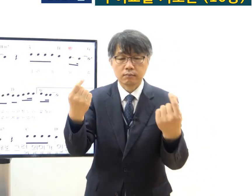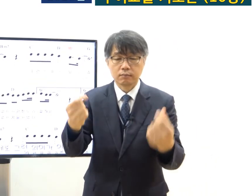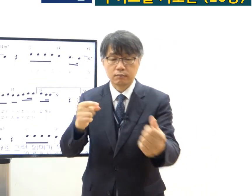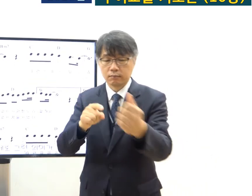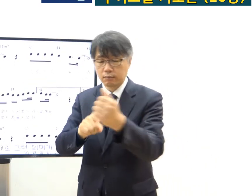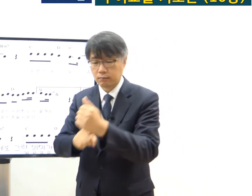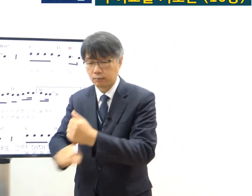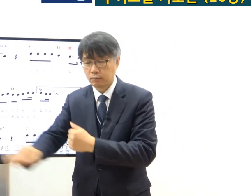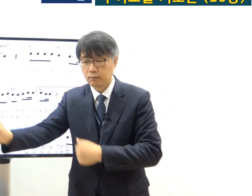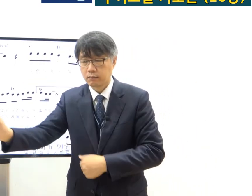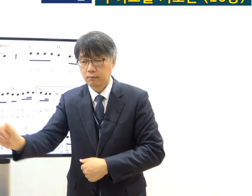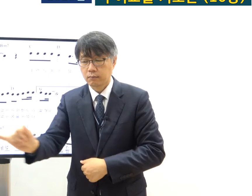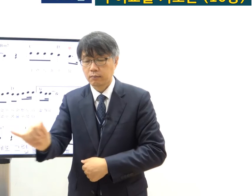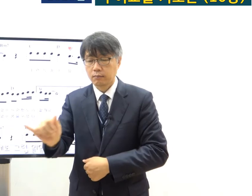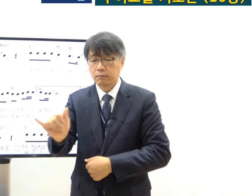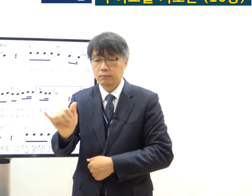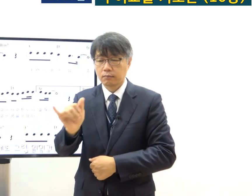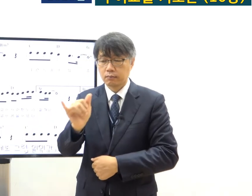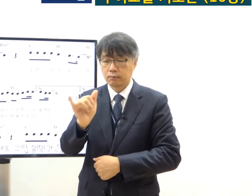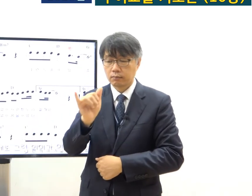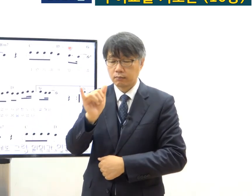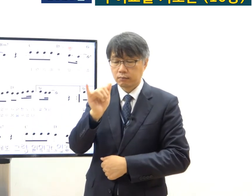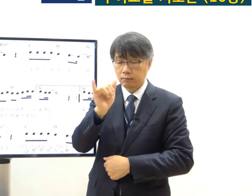그런 의미가 있죠.